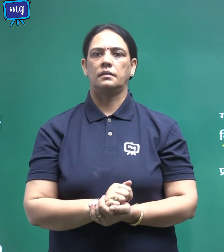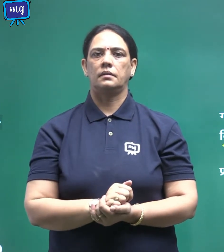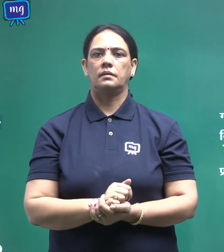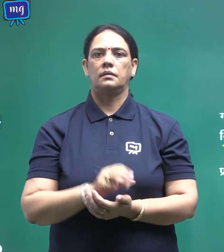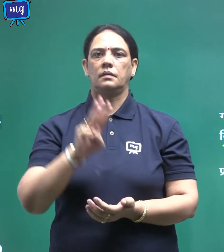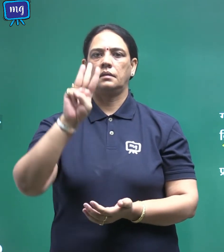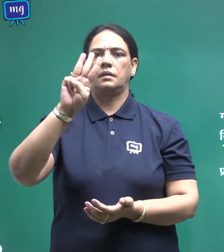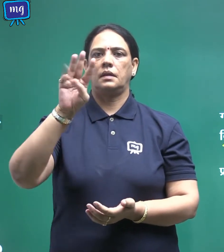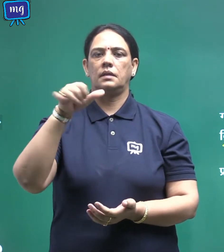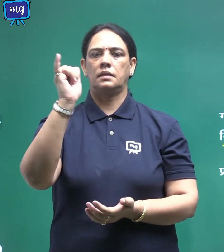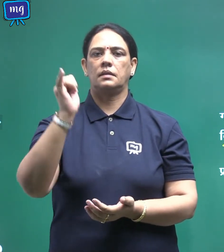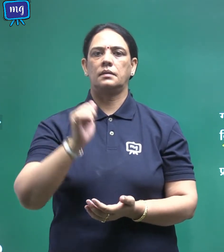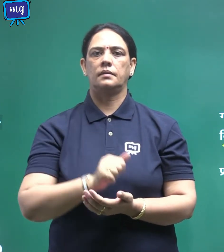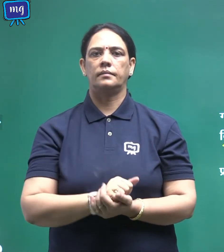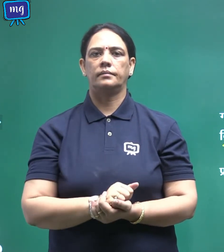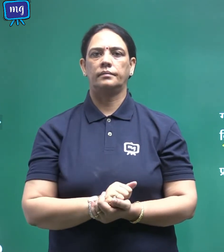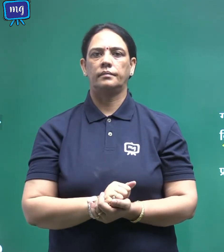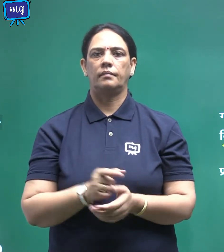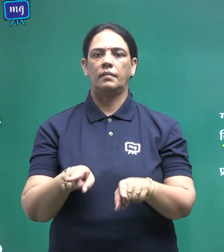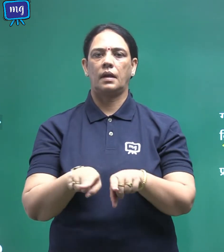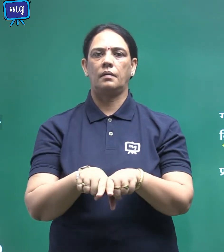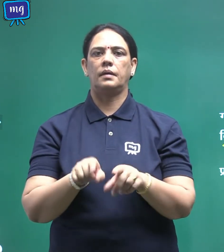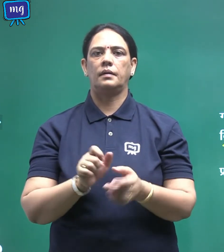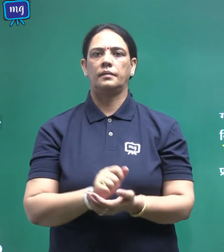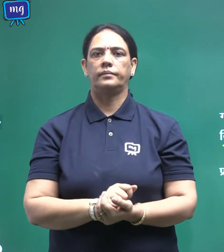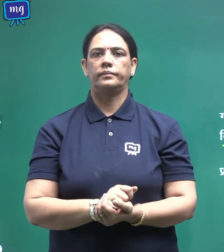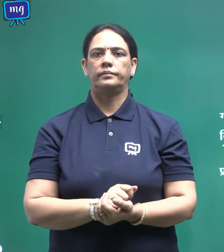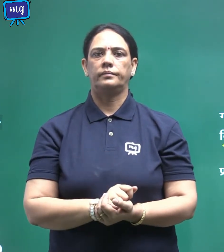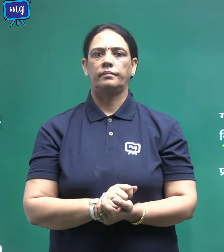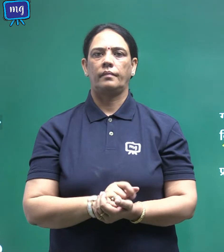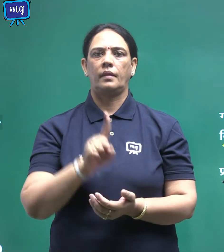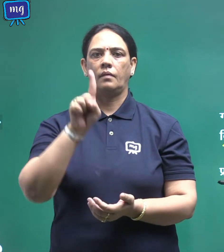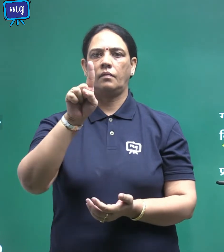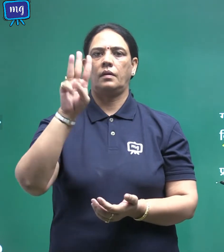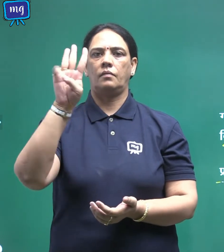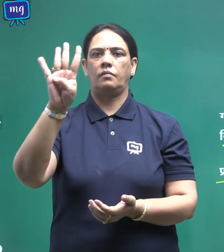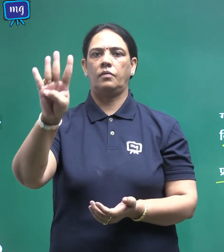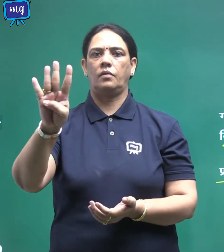- 36 बराबर 14।